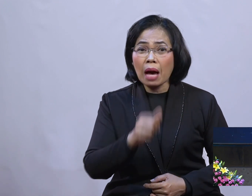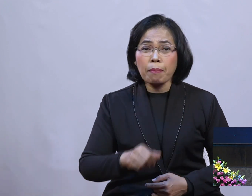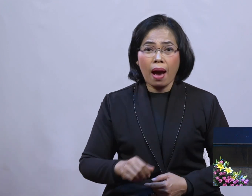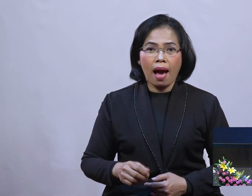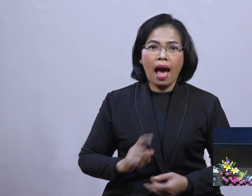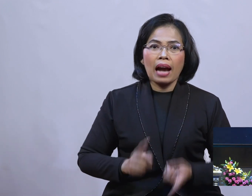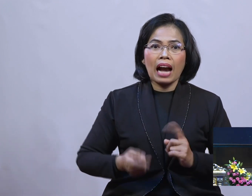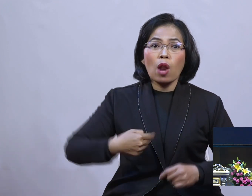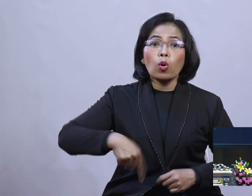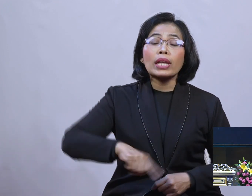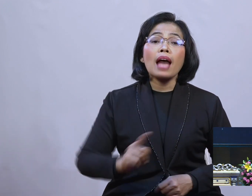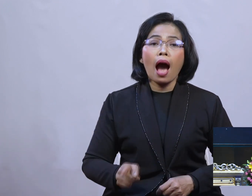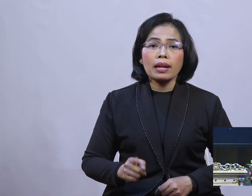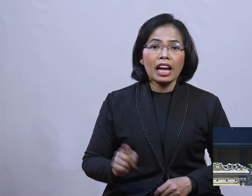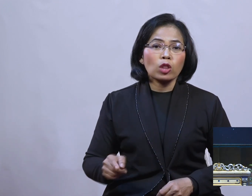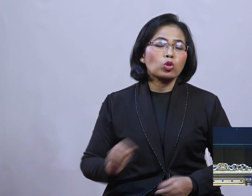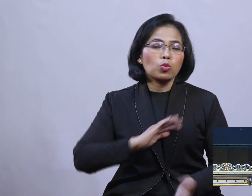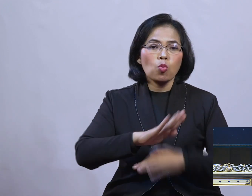Anugerah